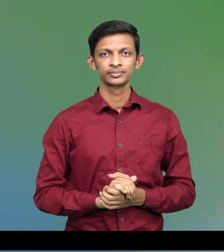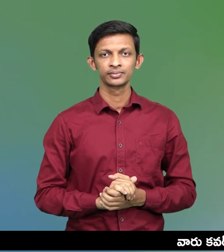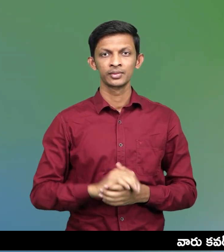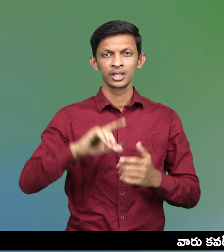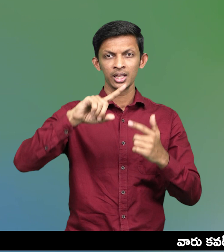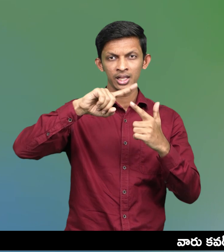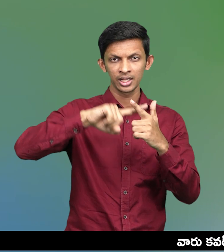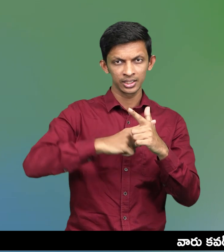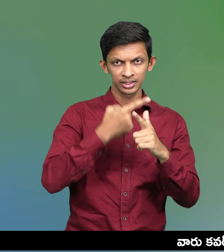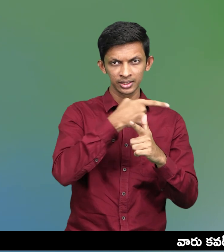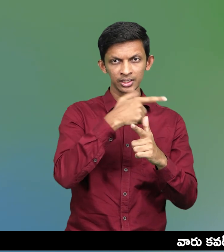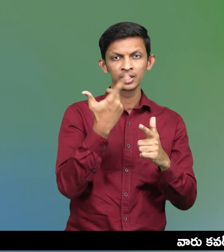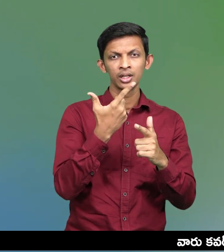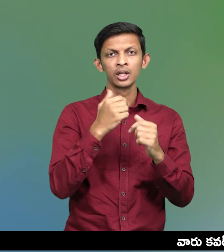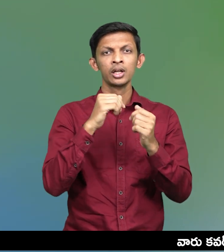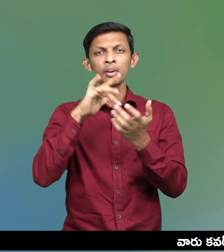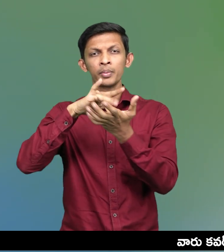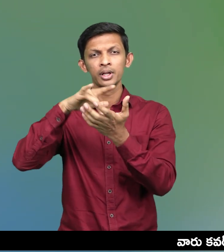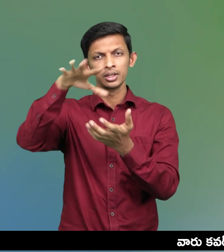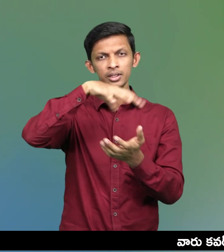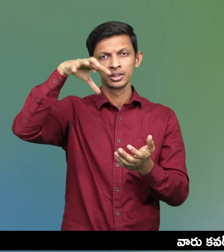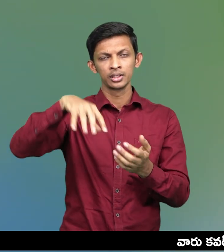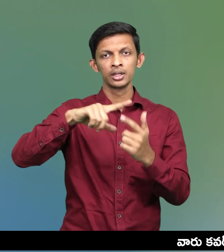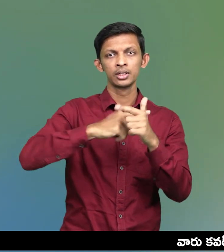వారు కవర్ చేస్తారు జమ్మూ కాశ్మీర్,